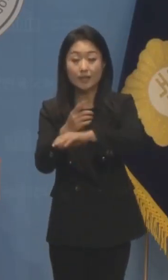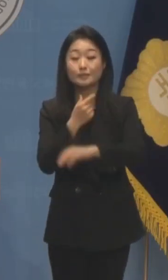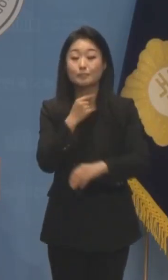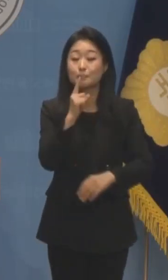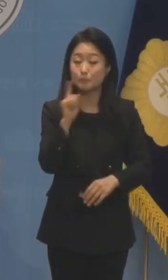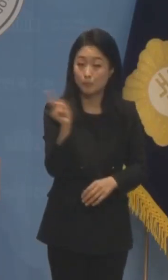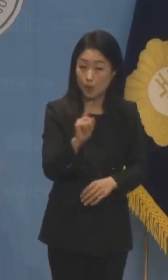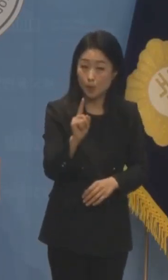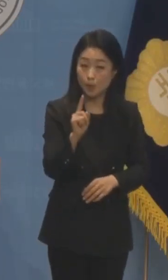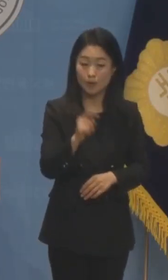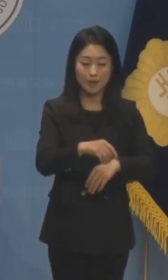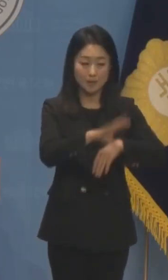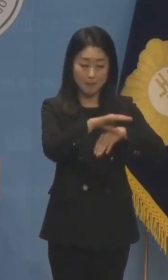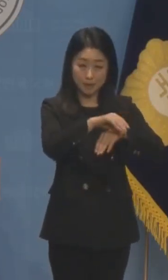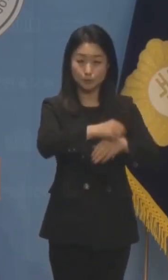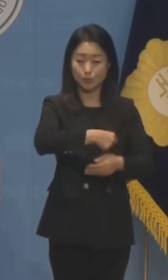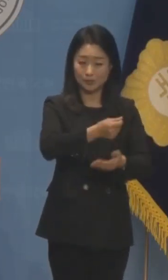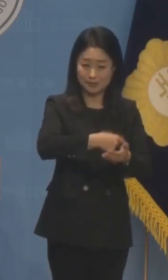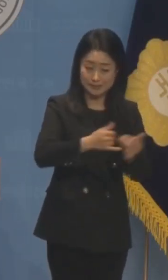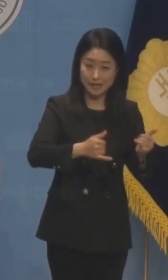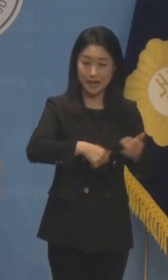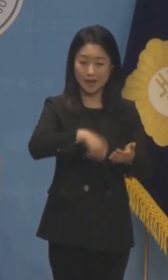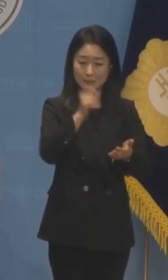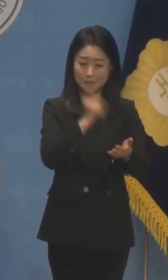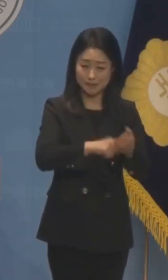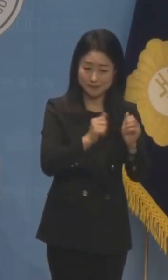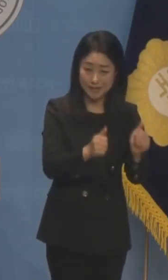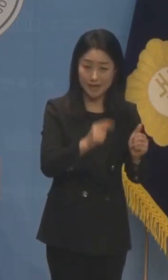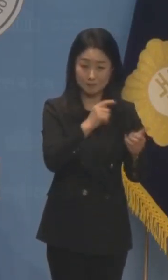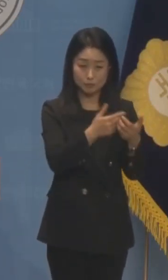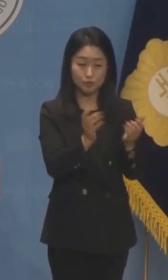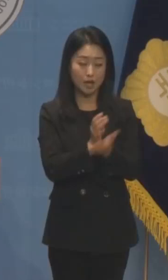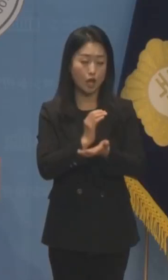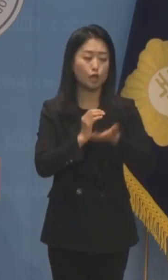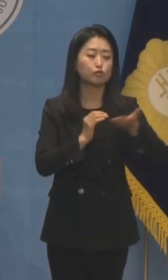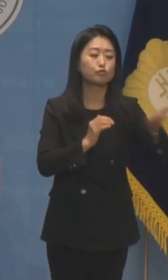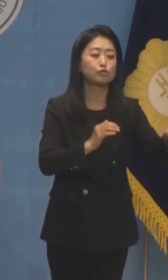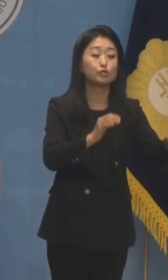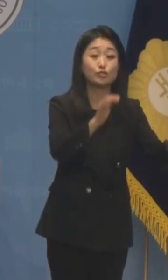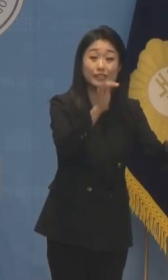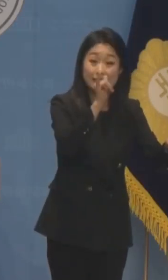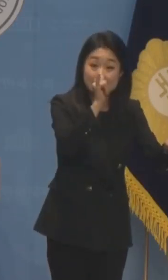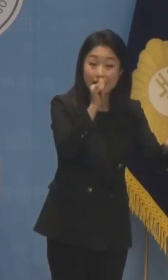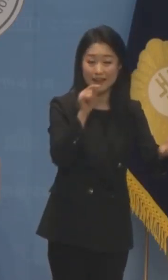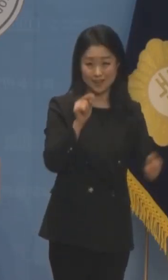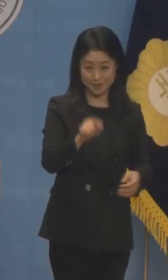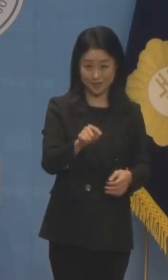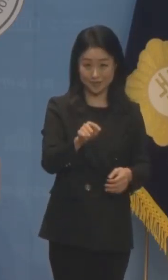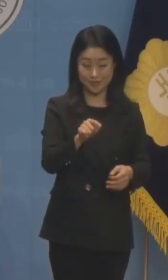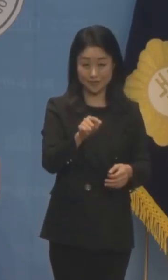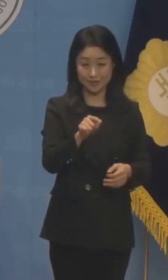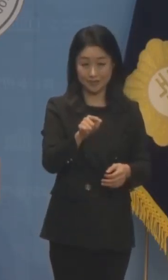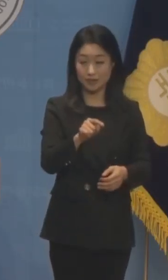얘기는 언론, 재판부 혹은 민주당에 제출할 수 있다는 대목일 것입니다.